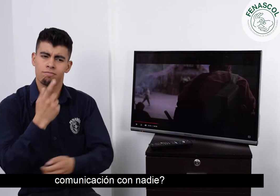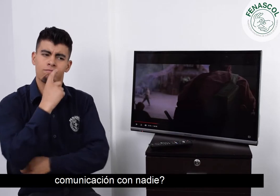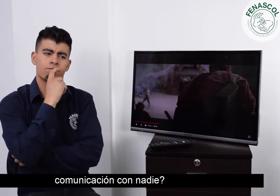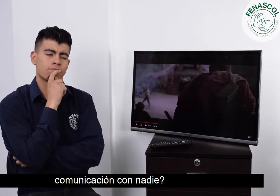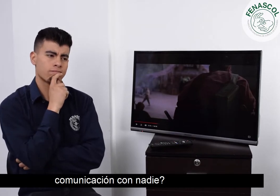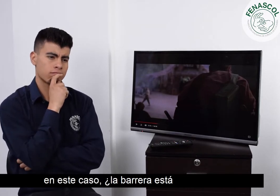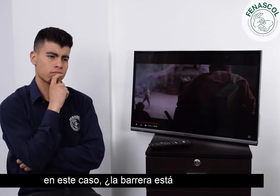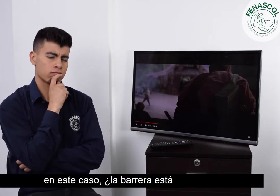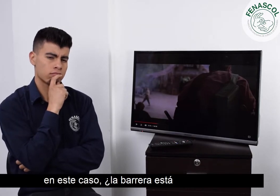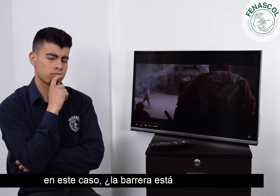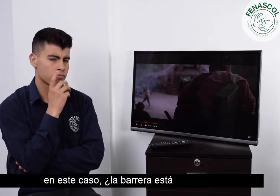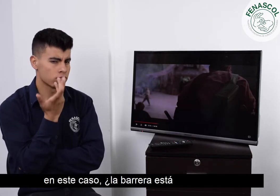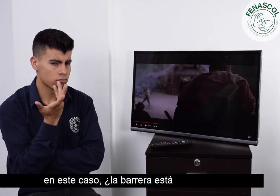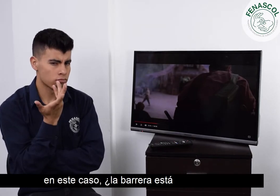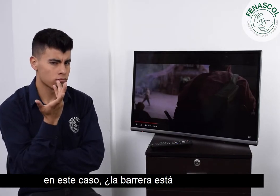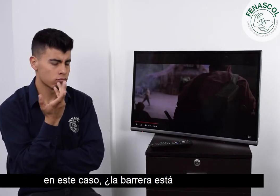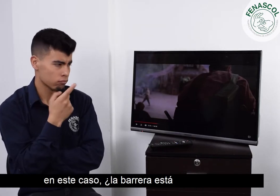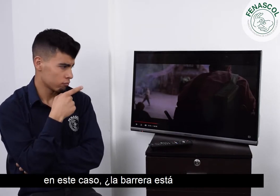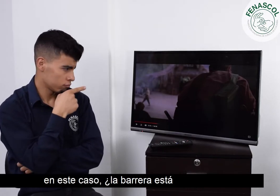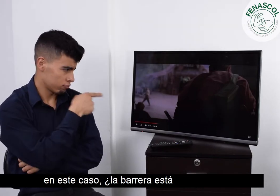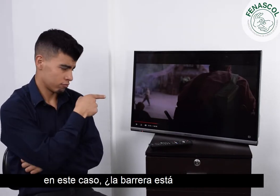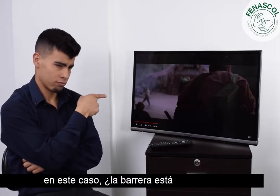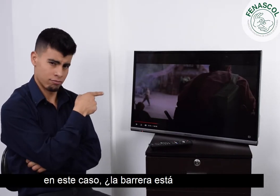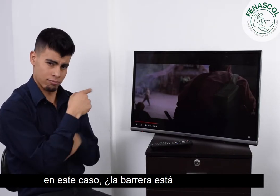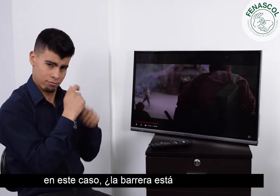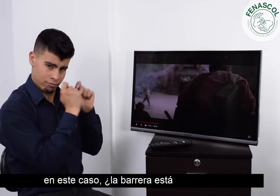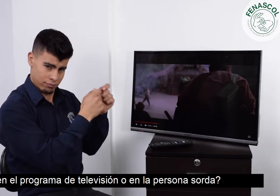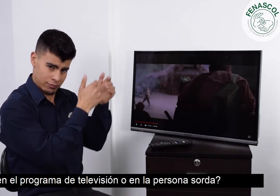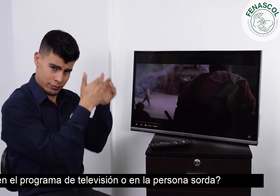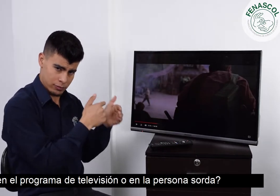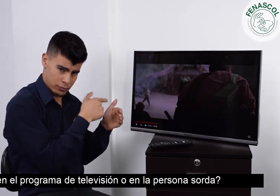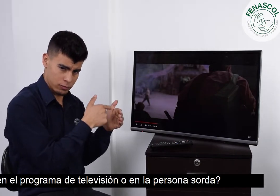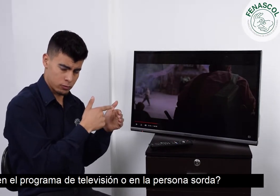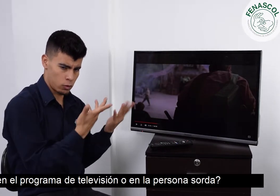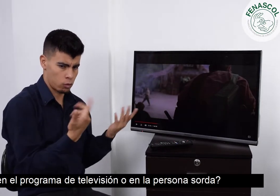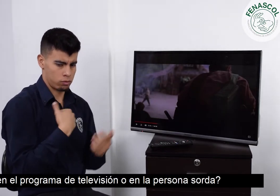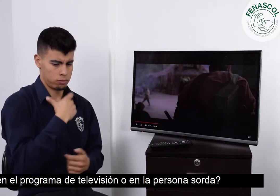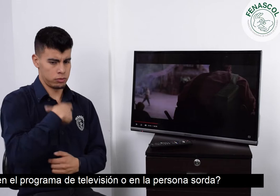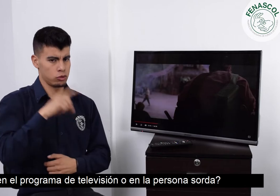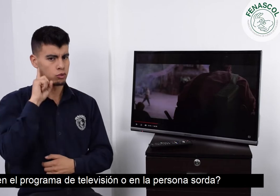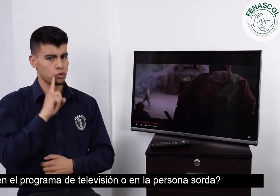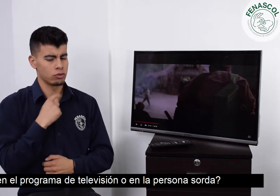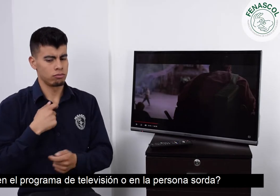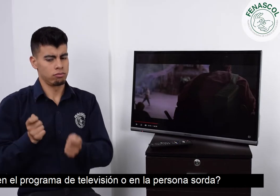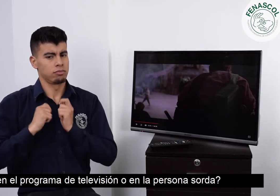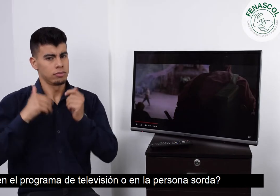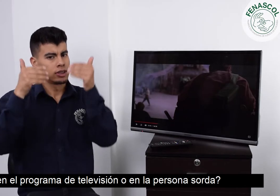en este caso ¿la barrera está en el programa de televisión o en la persona sorda?